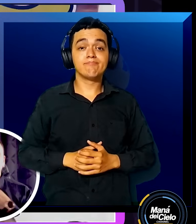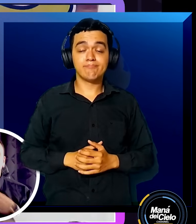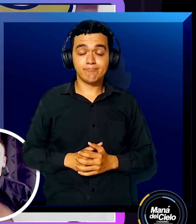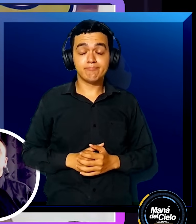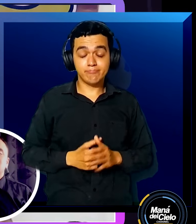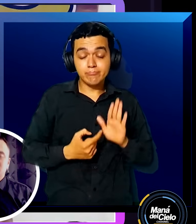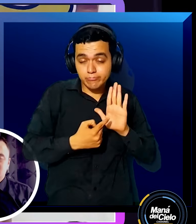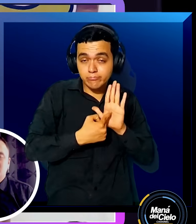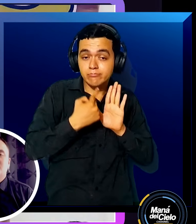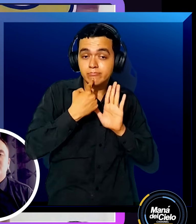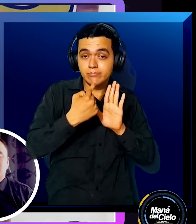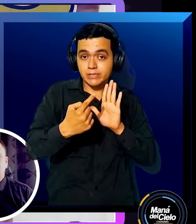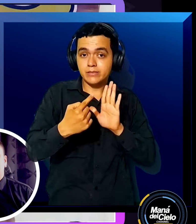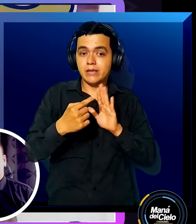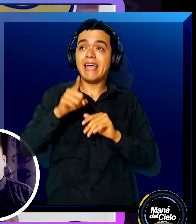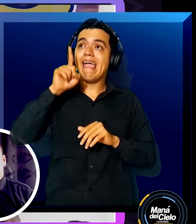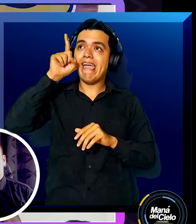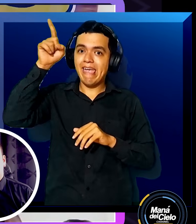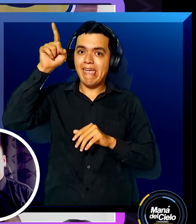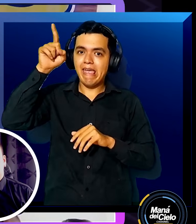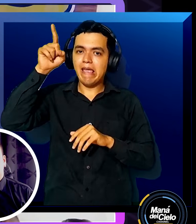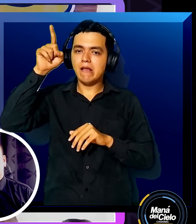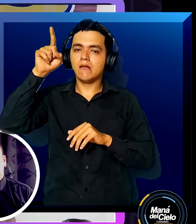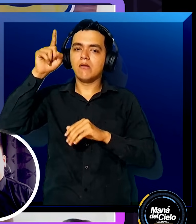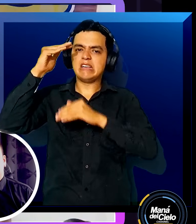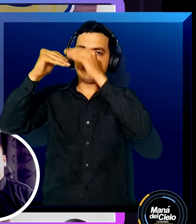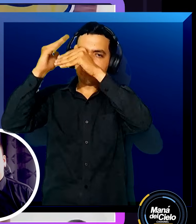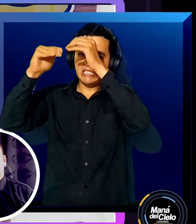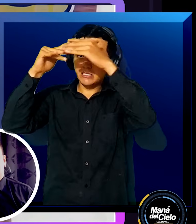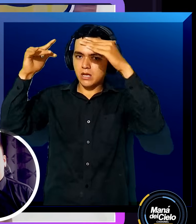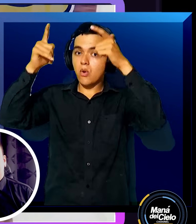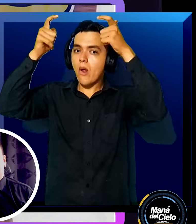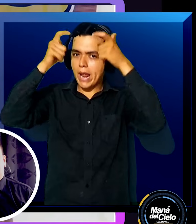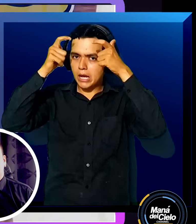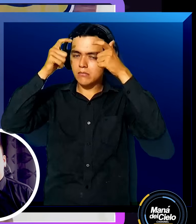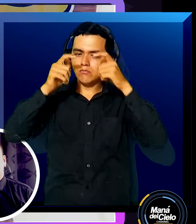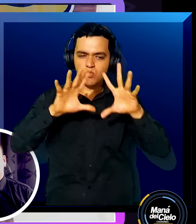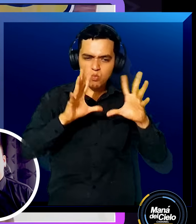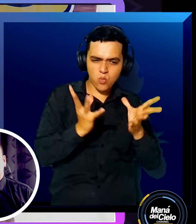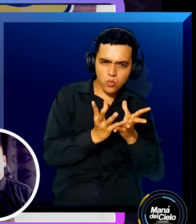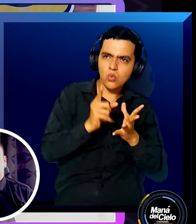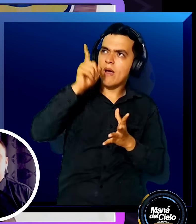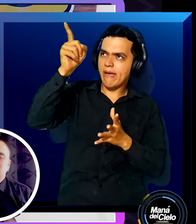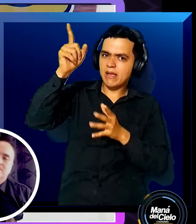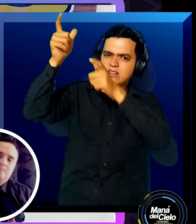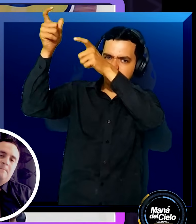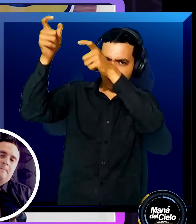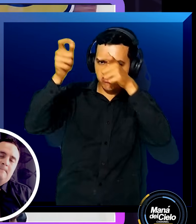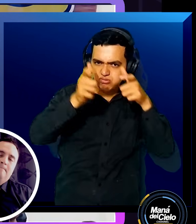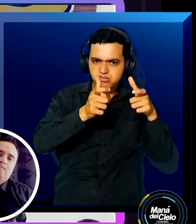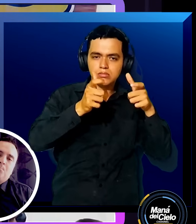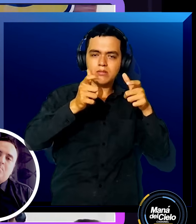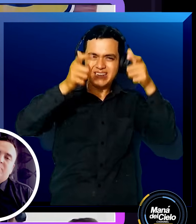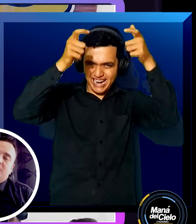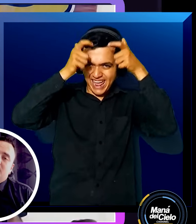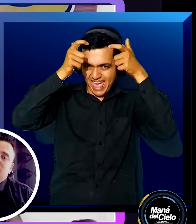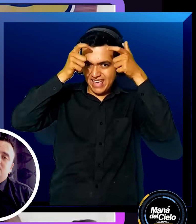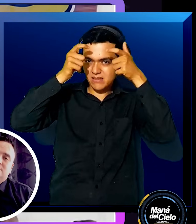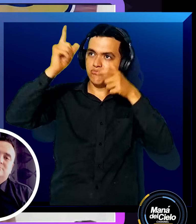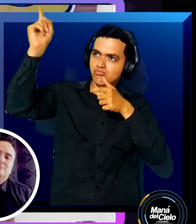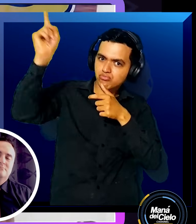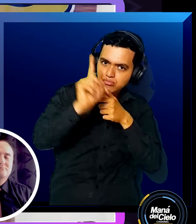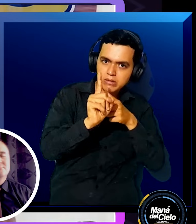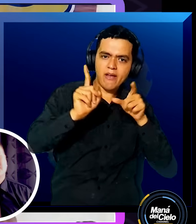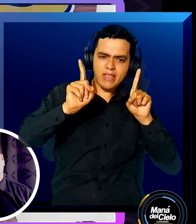sentías cuando veías las gentes perdidas, errantes como ovejas sin pastor. Y